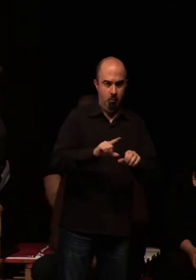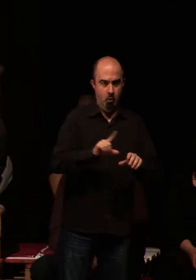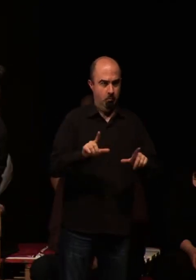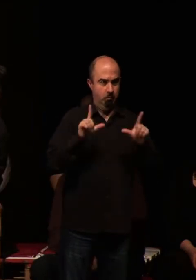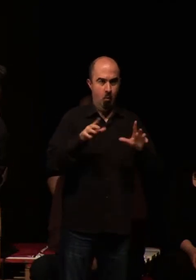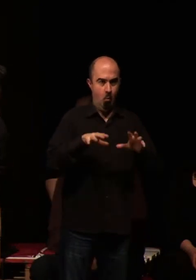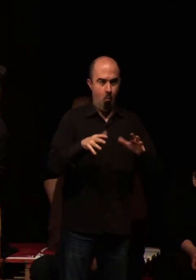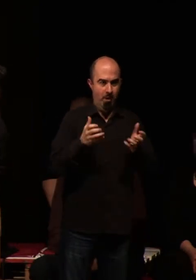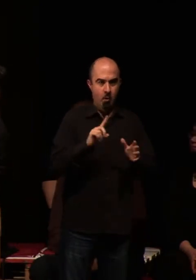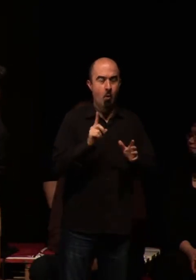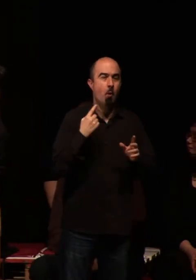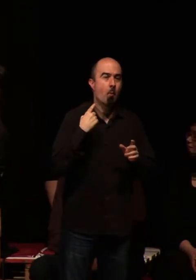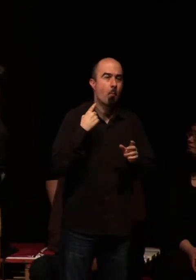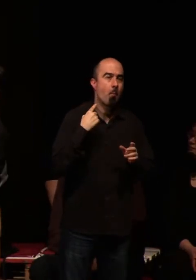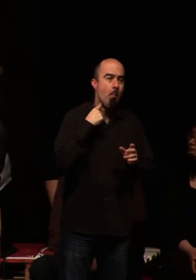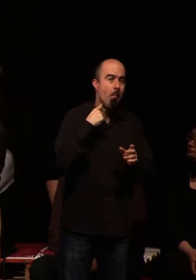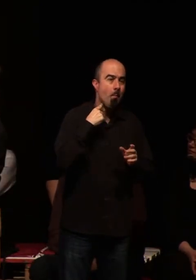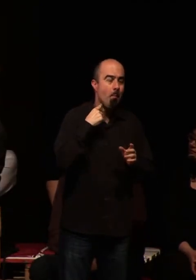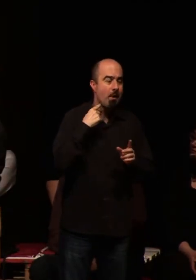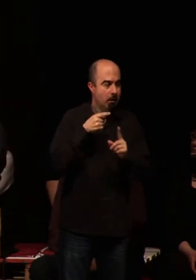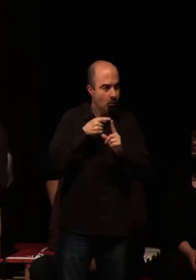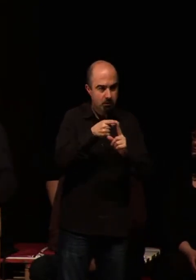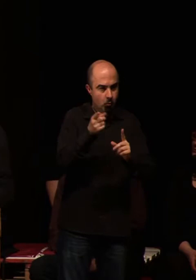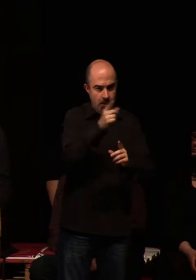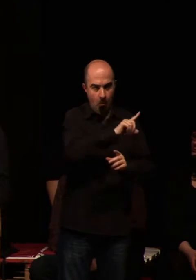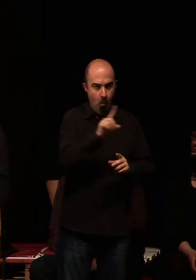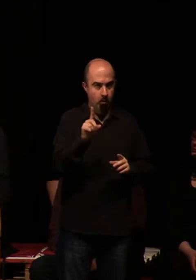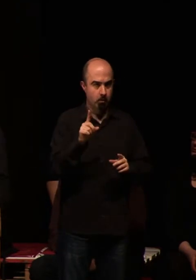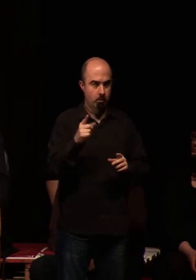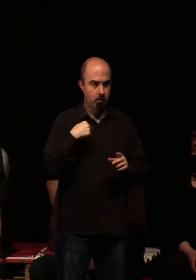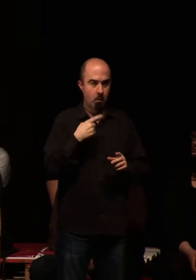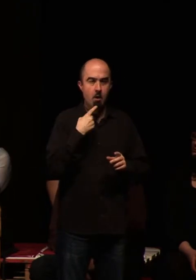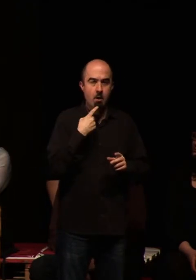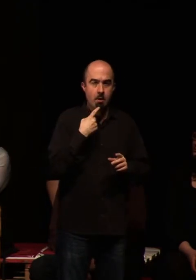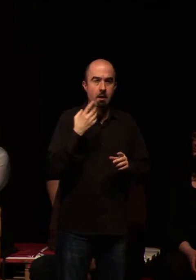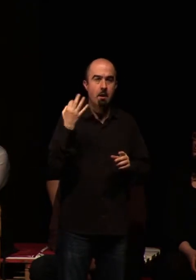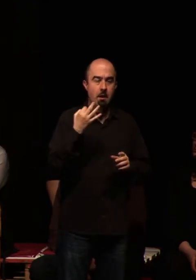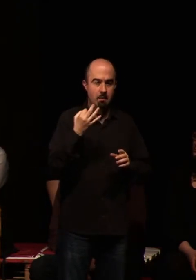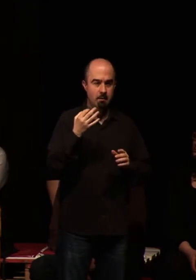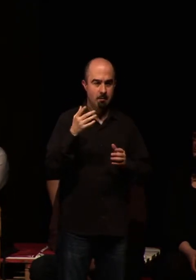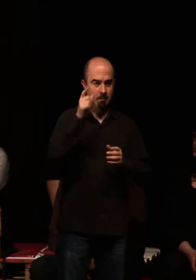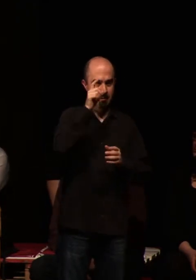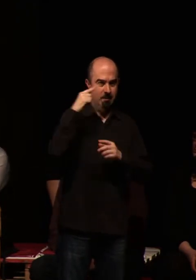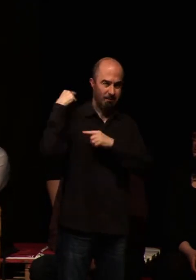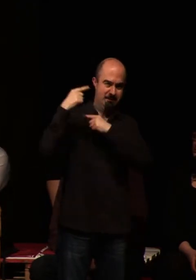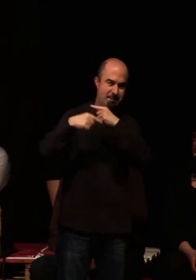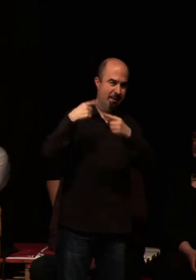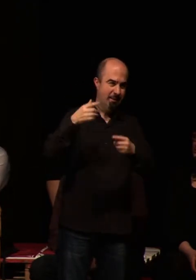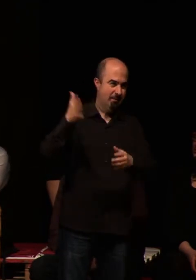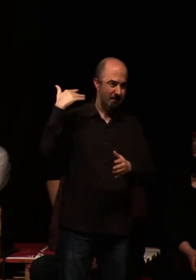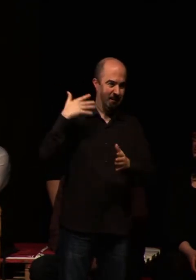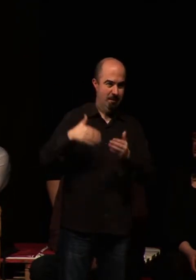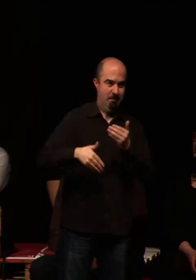però mai vam perdre el fil de les idees. Em refereixo fonamentalment a tota aquella generació que va